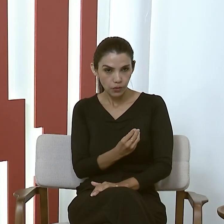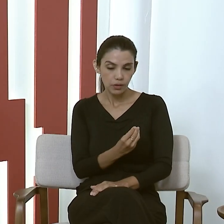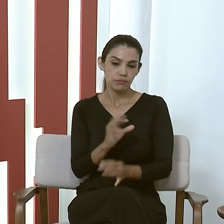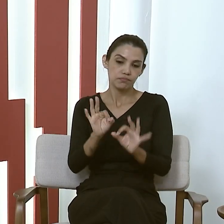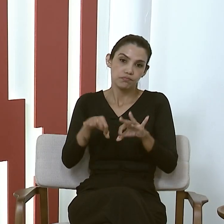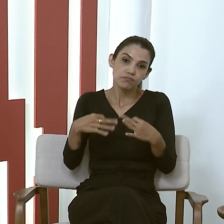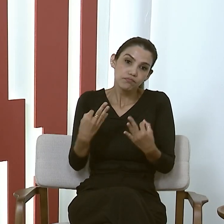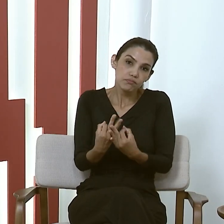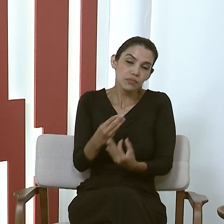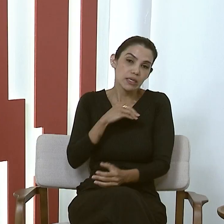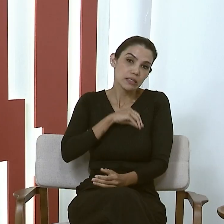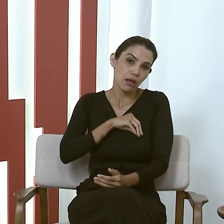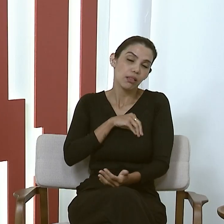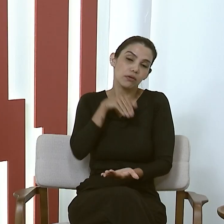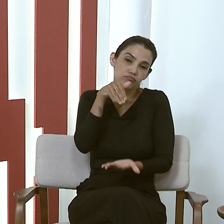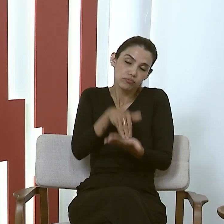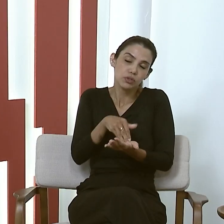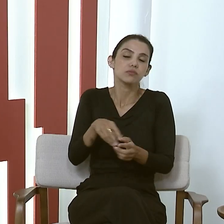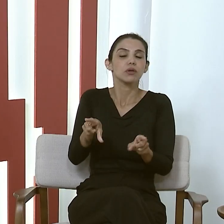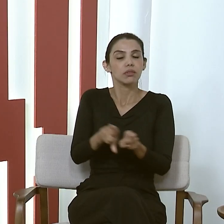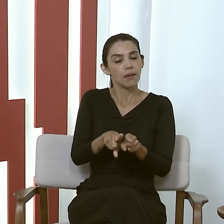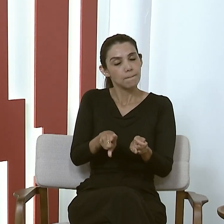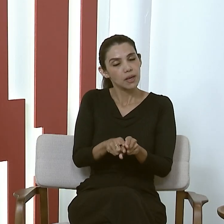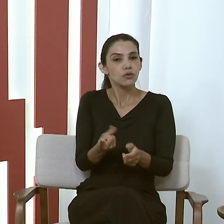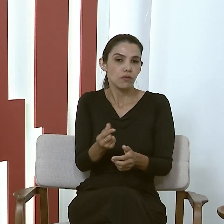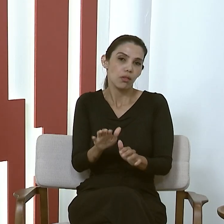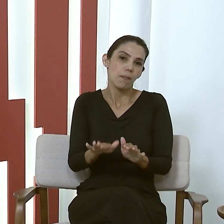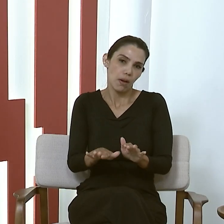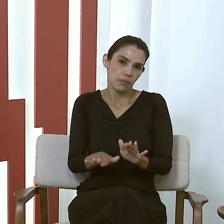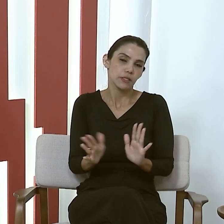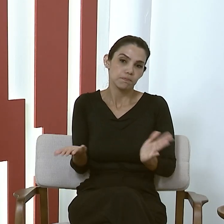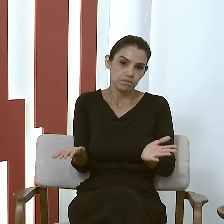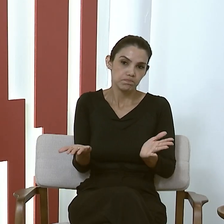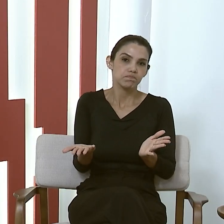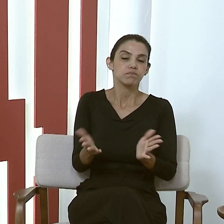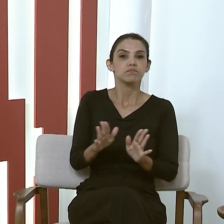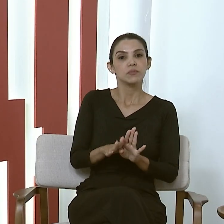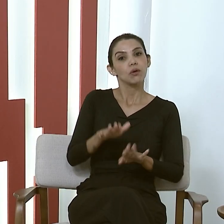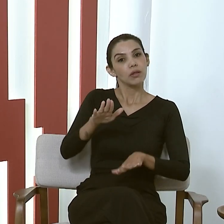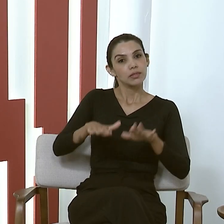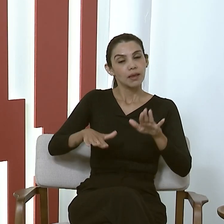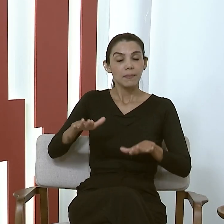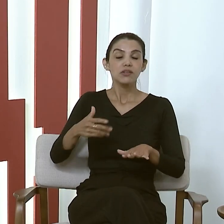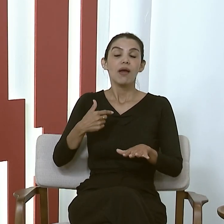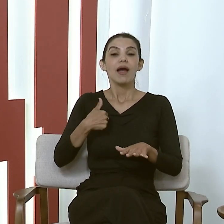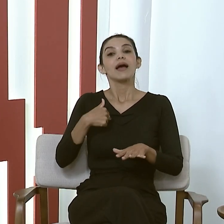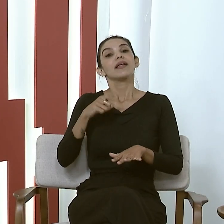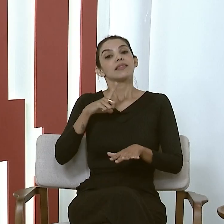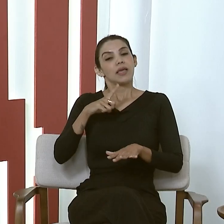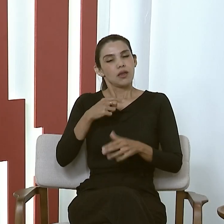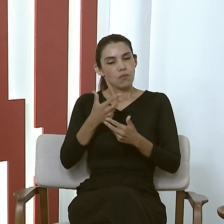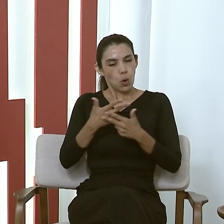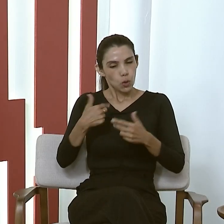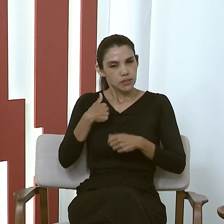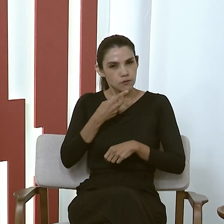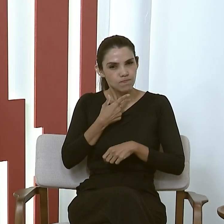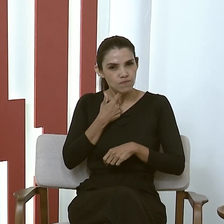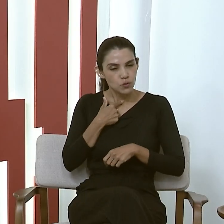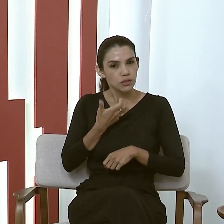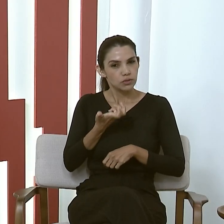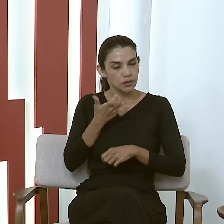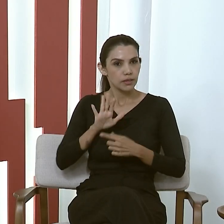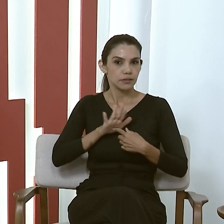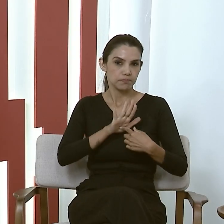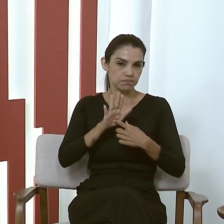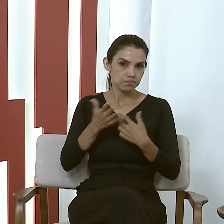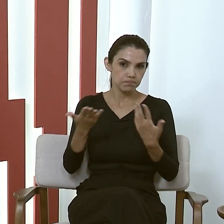que ganha salário mínimo, também será um valor mais baixo. E aí, Stanley, eu quero fazer um destaque aqui, porque